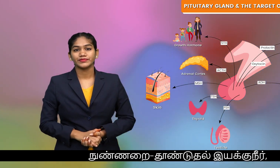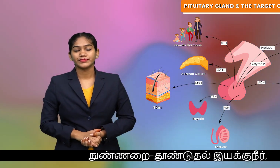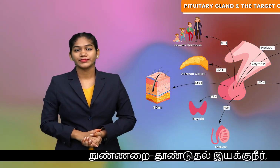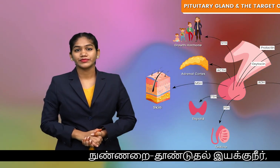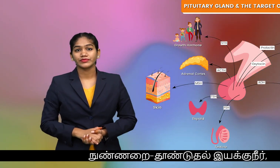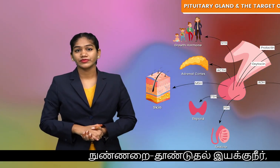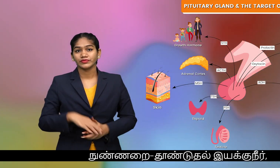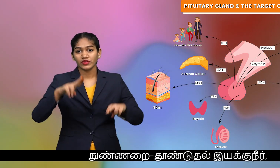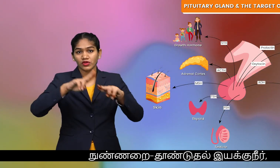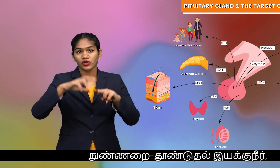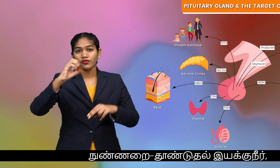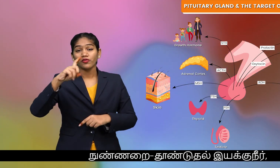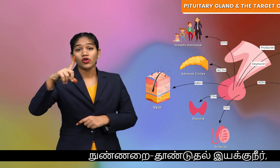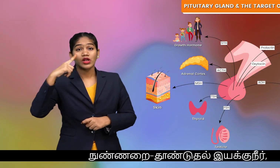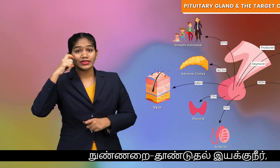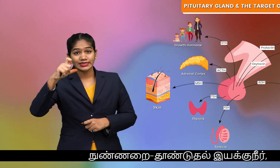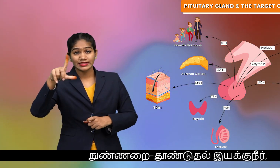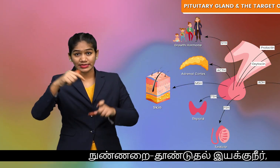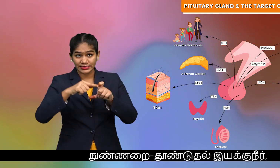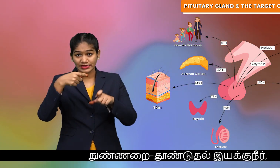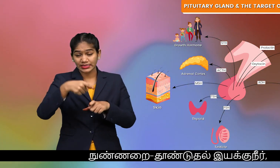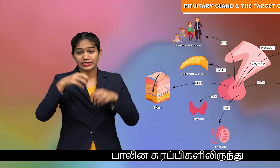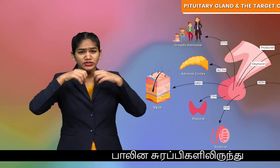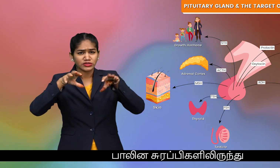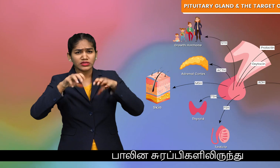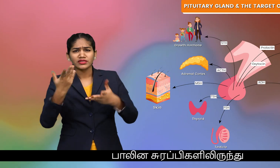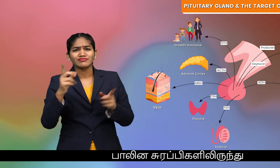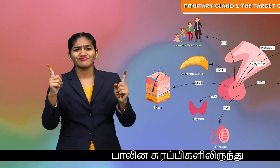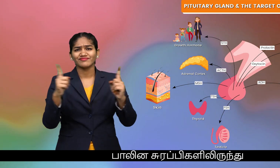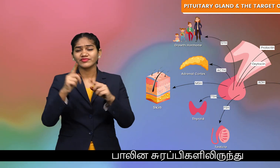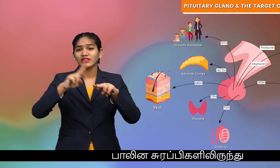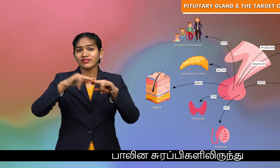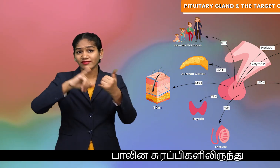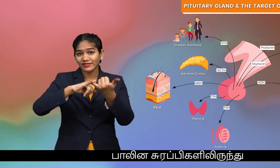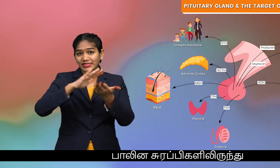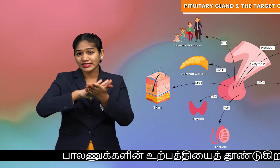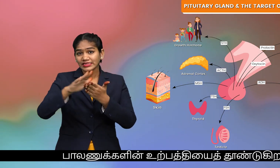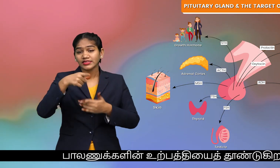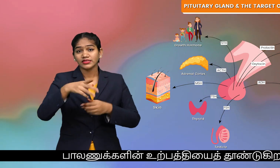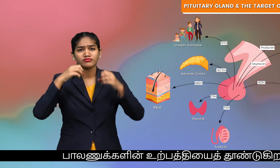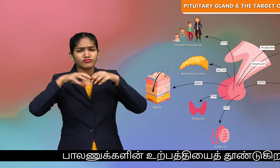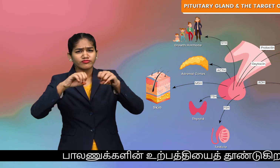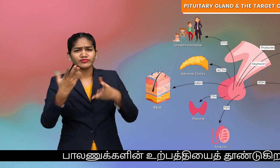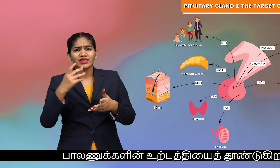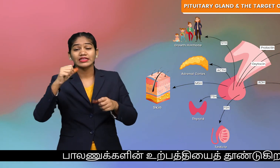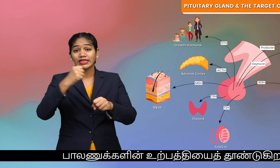நுண்ணறை அல்லது தூண்டுதல் இயக்குநீர் பாலின சுரப்பிகளிலிருந்து பாலூணுக்களின்